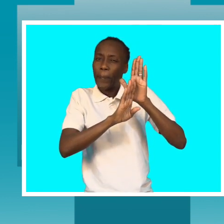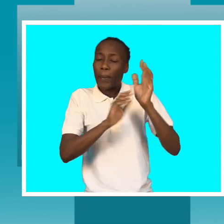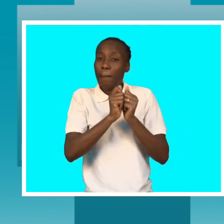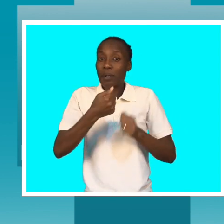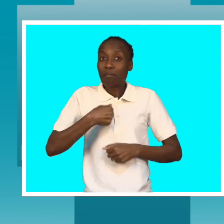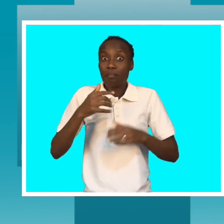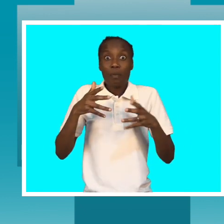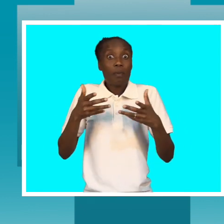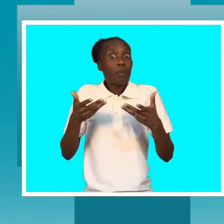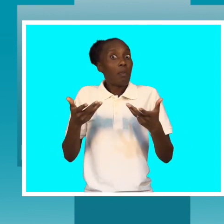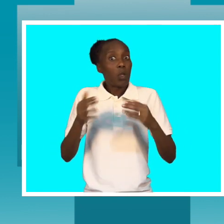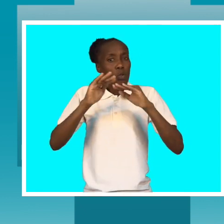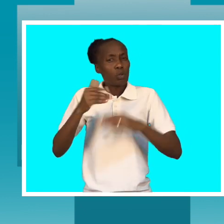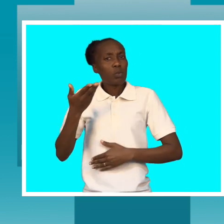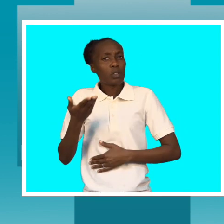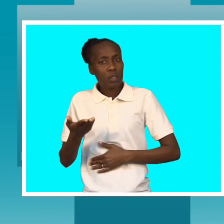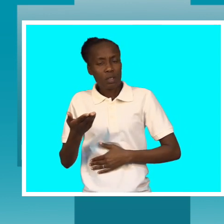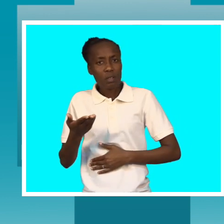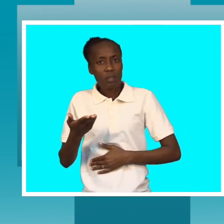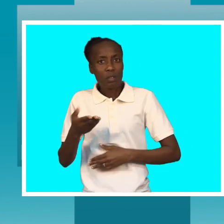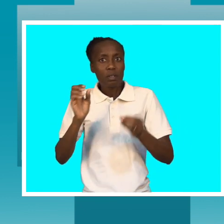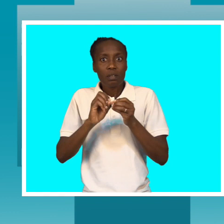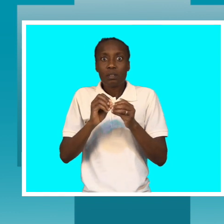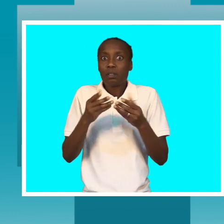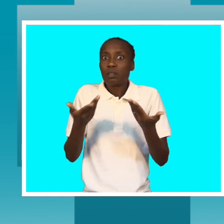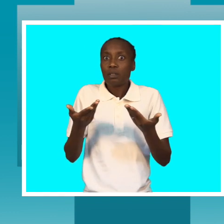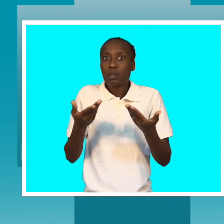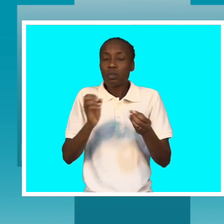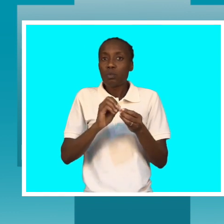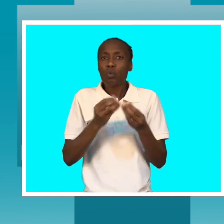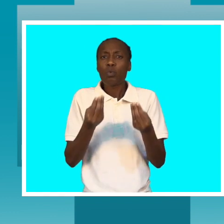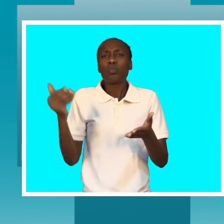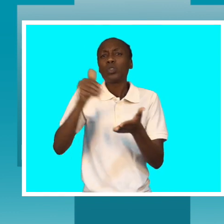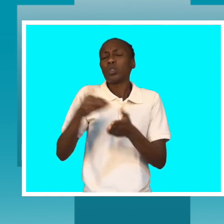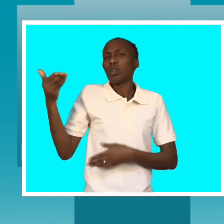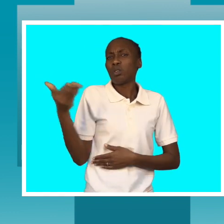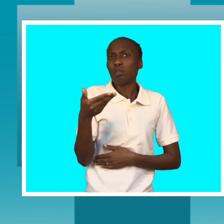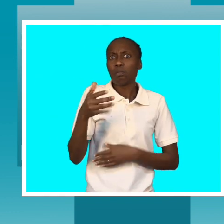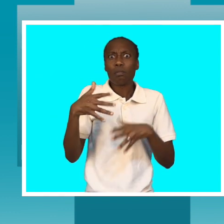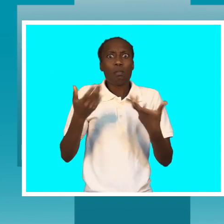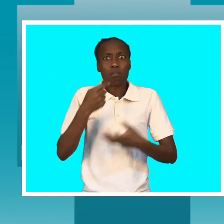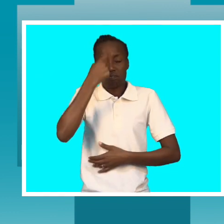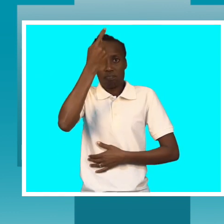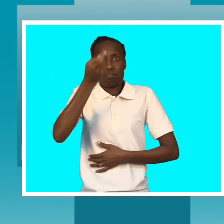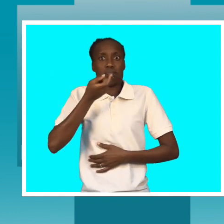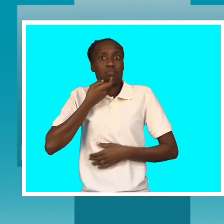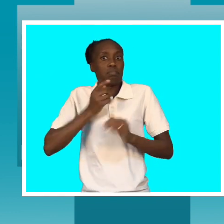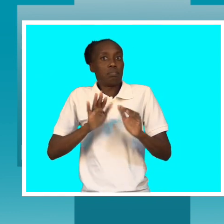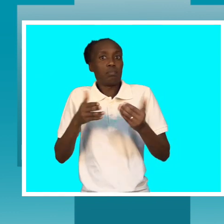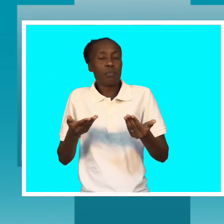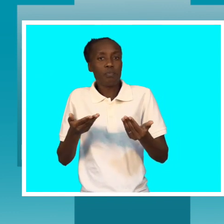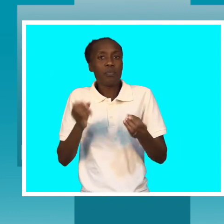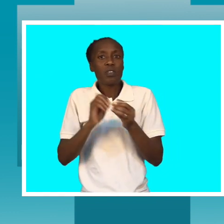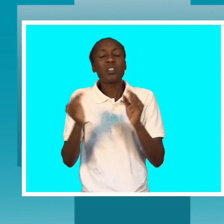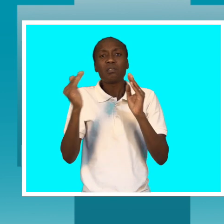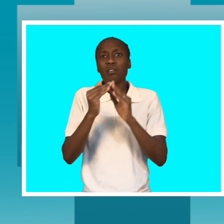nada disso, eu estava onde eu digo, não, só as pessoas como me falaram, é a pessoa só que e você mesmo